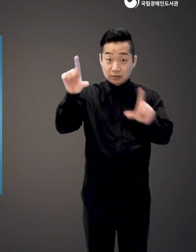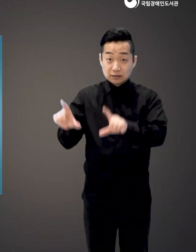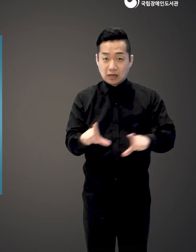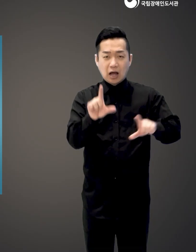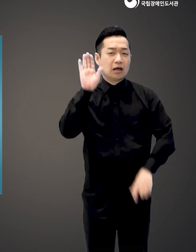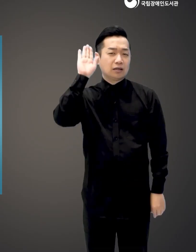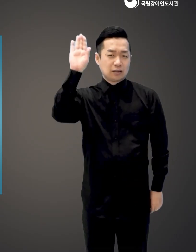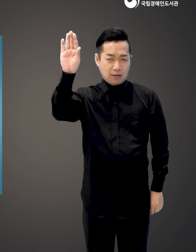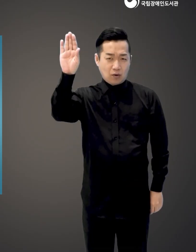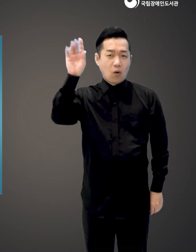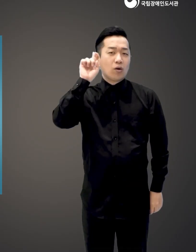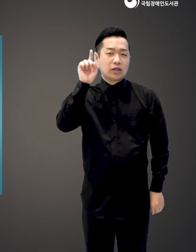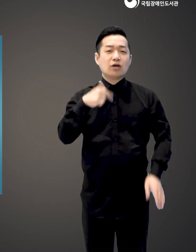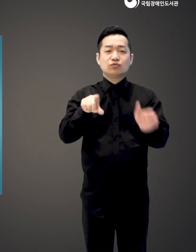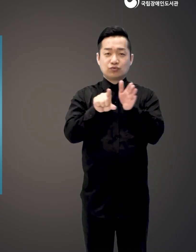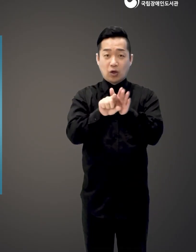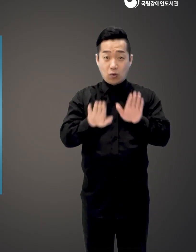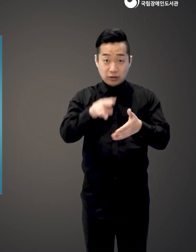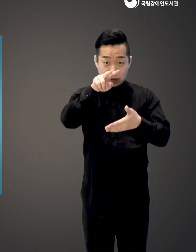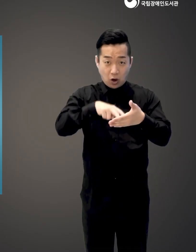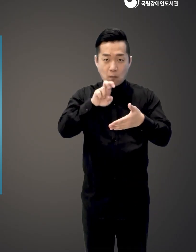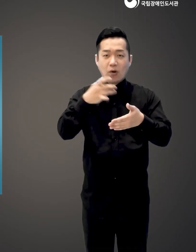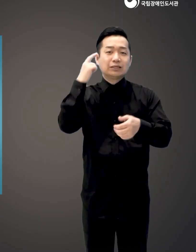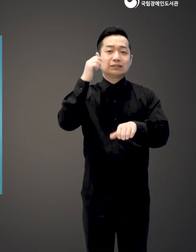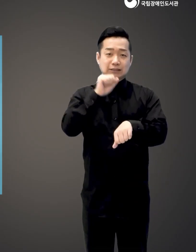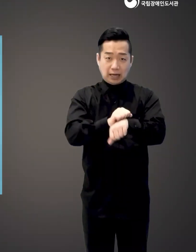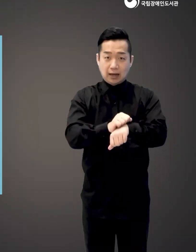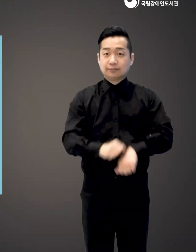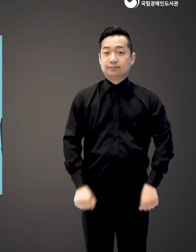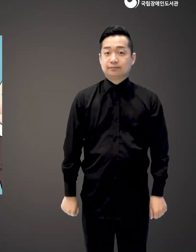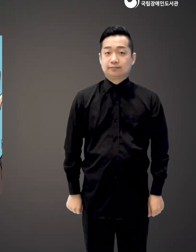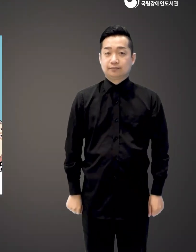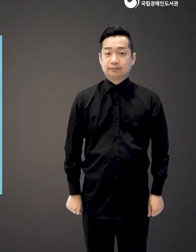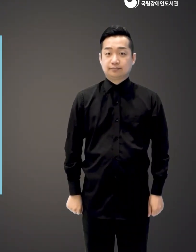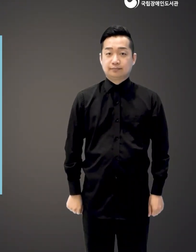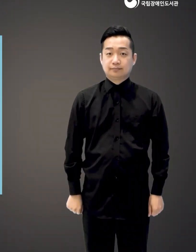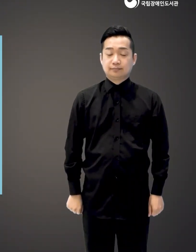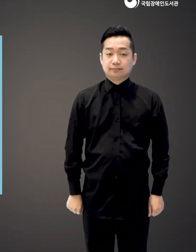처음 살아보는 내일을 위해 오늘 읽어야 할 모리의 지혜.